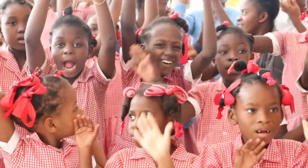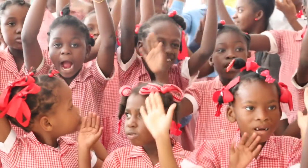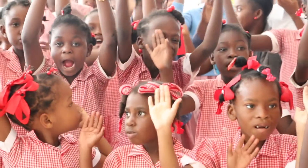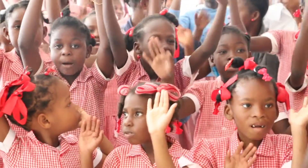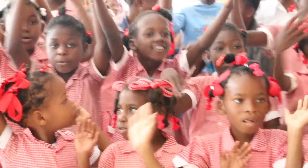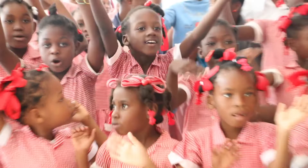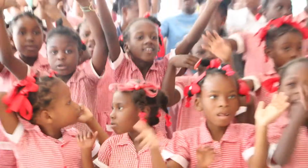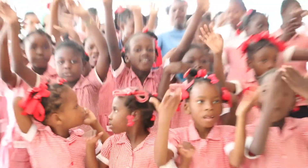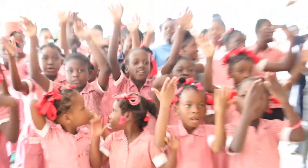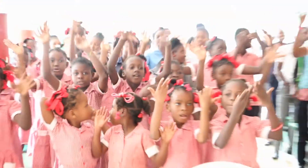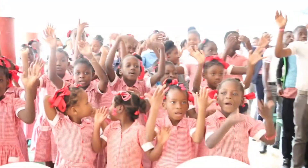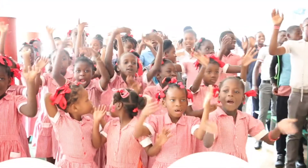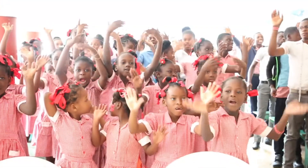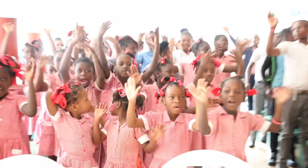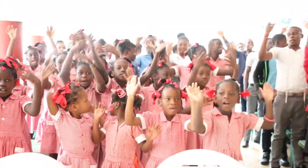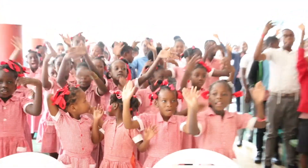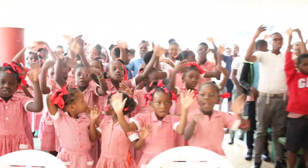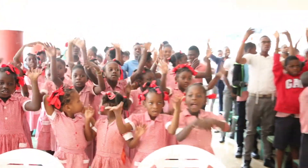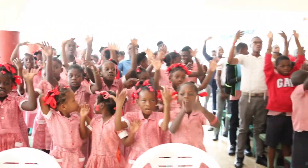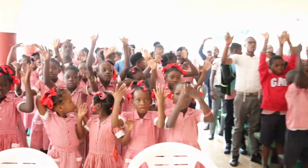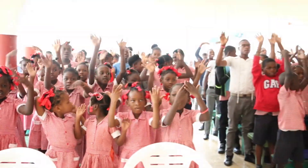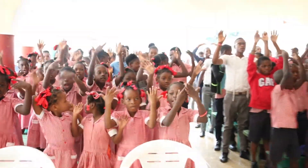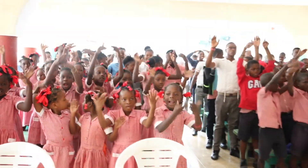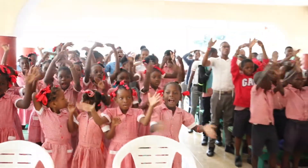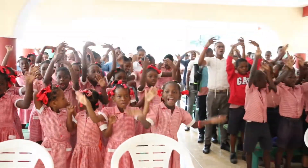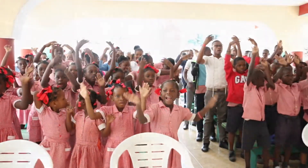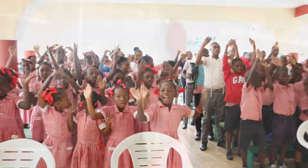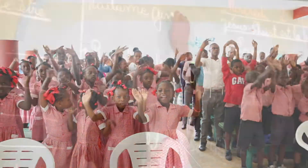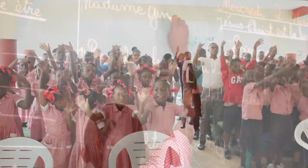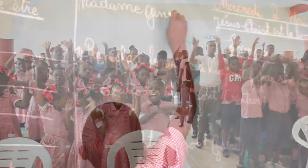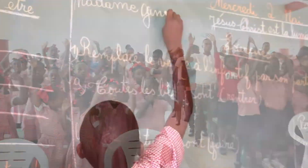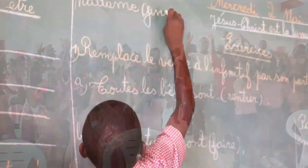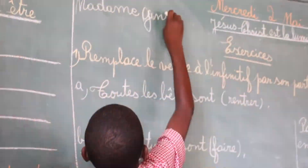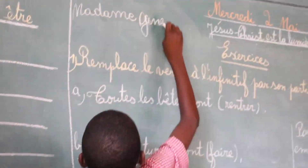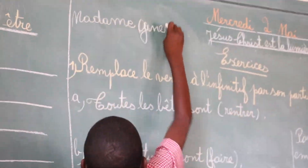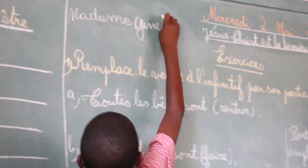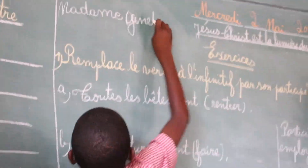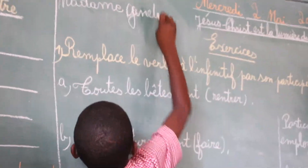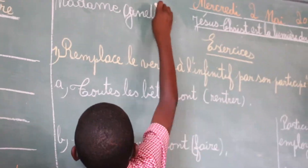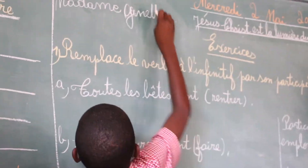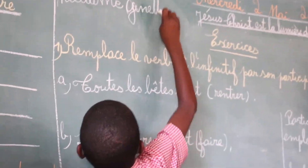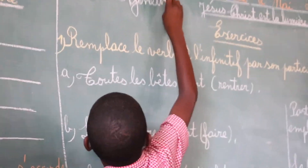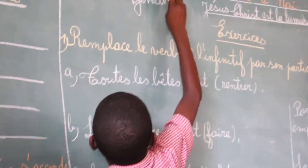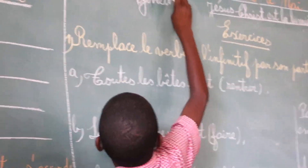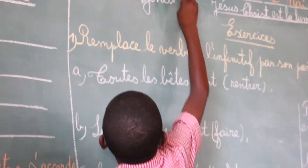priorité est claire, rendre aux enfants de l'Institut ceux dont il a lui-même bénéficié.